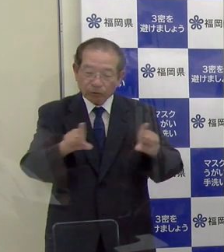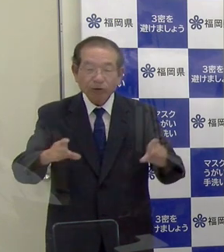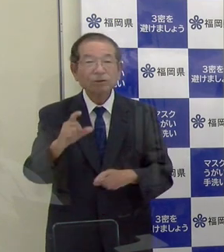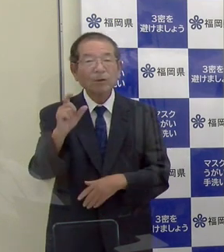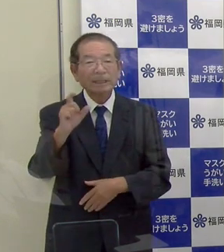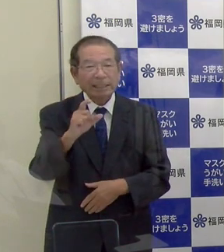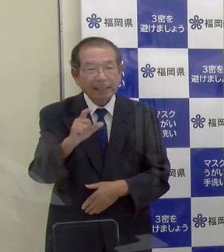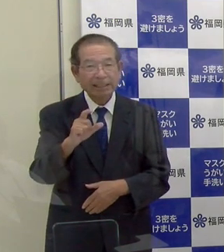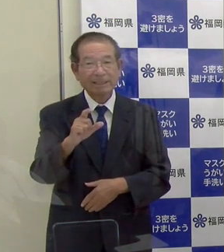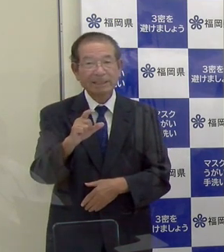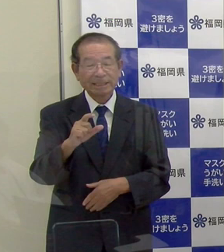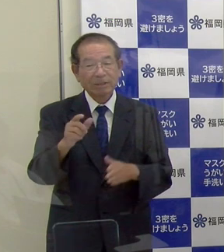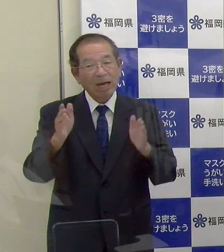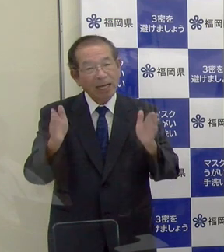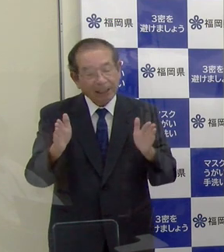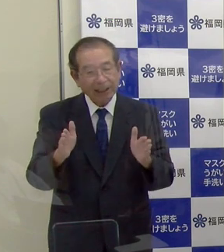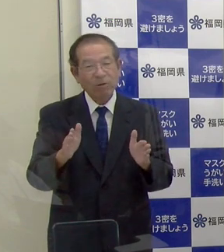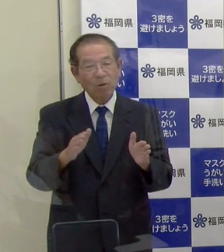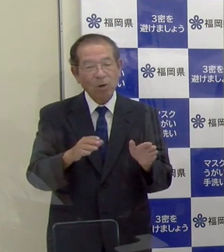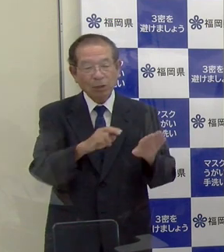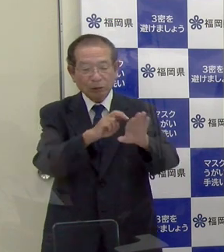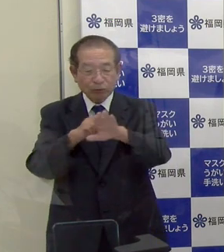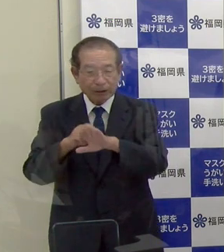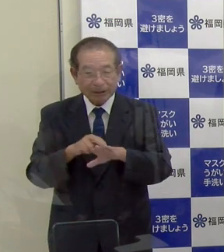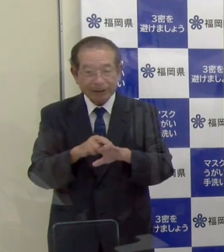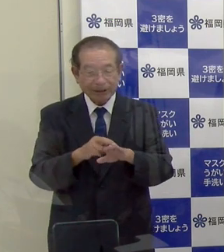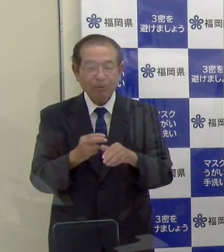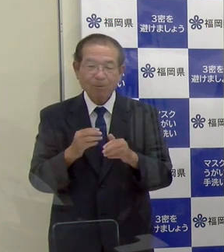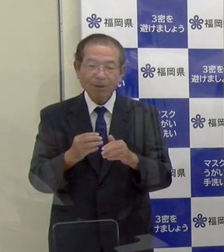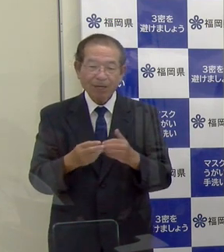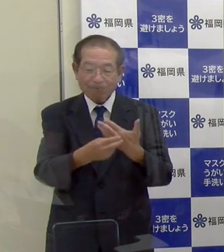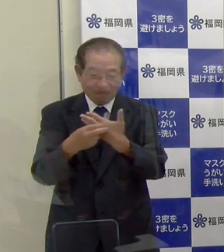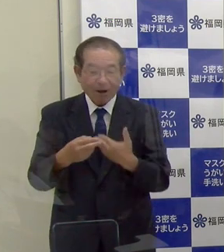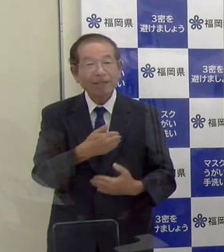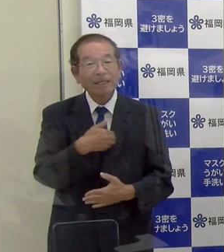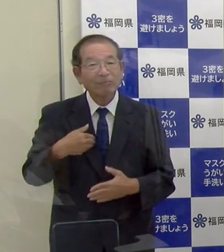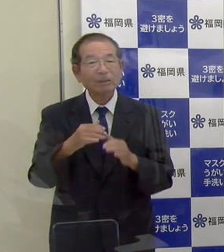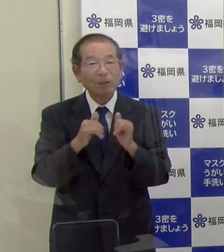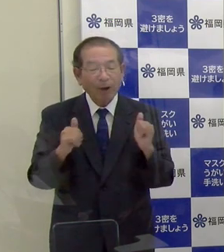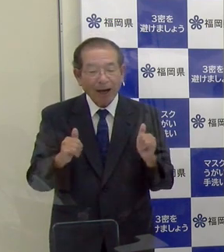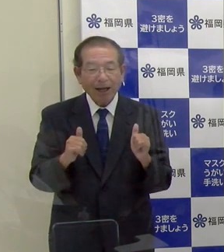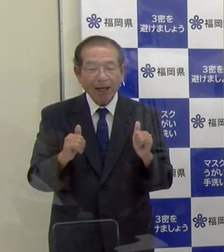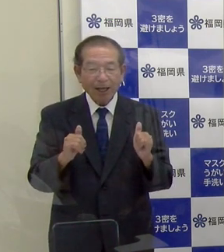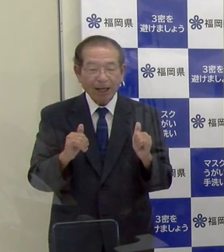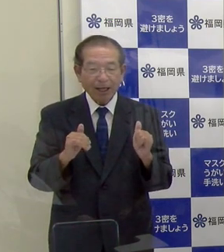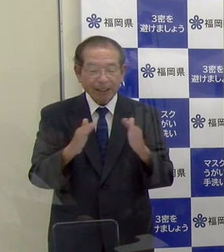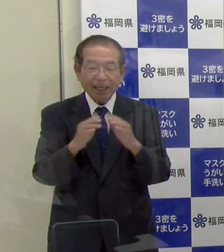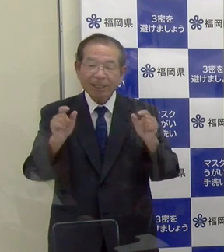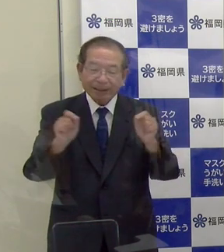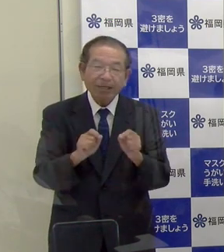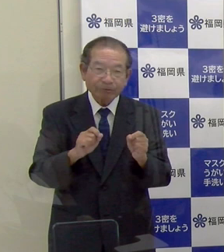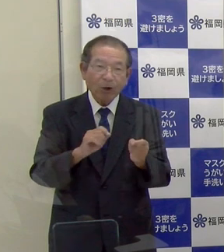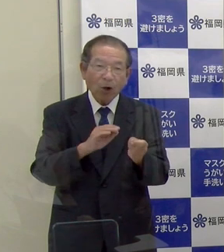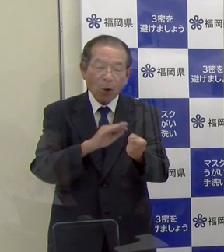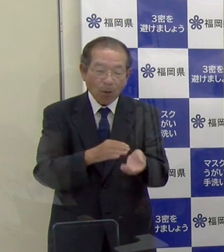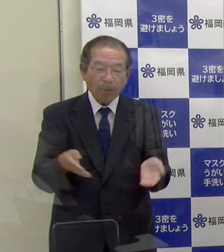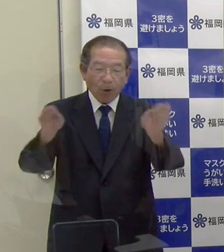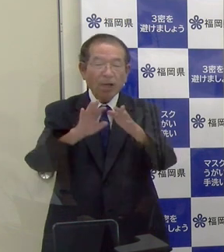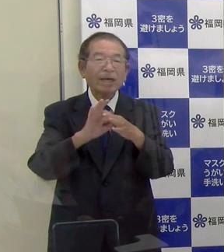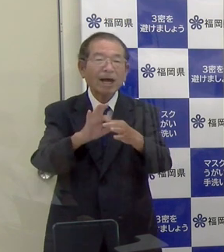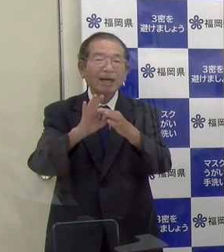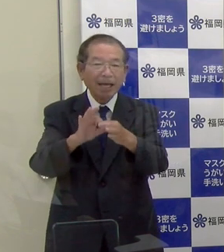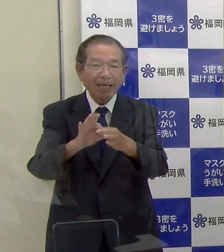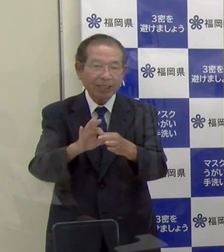日中に受信が可能な方はお近くの手術診療検査医療機関の